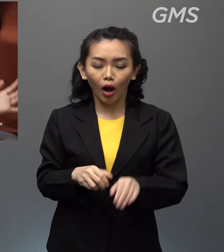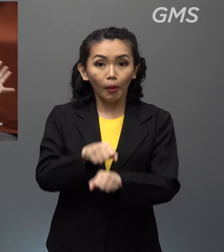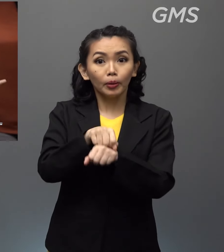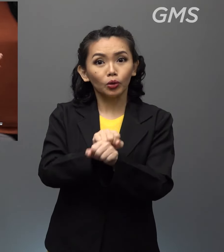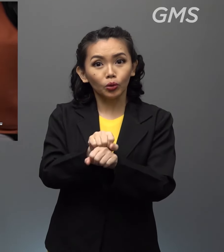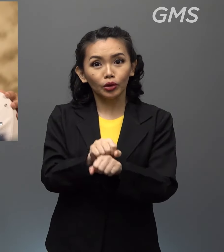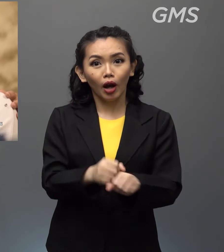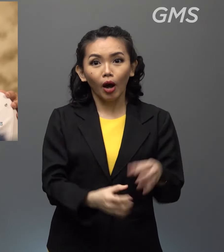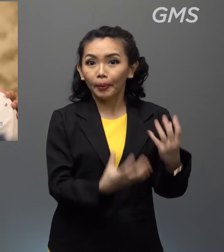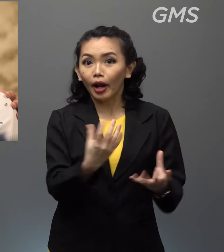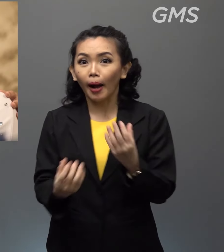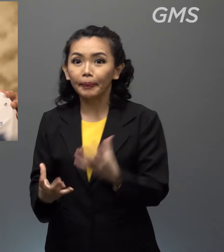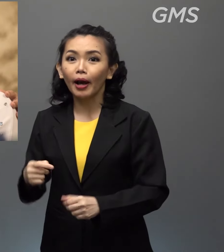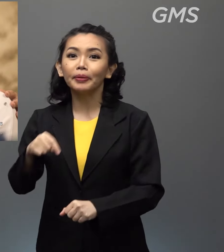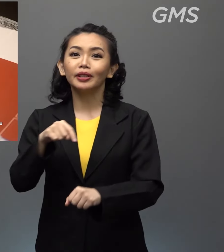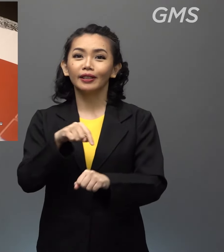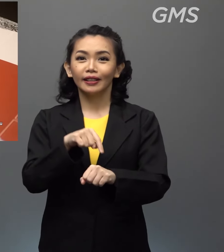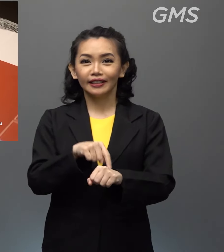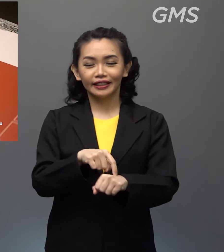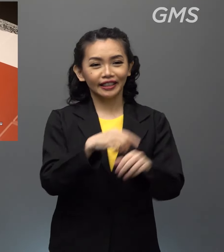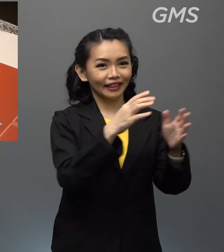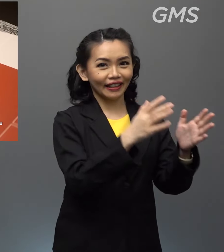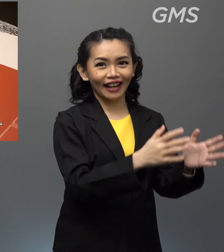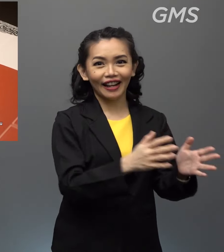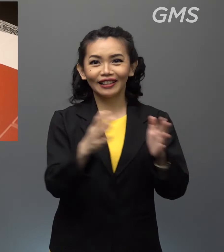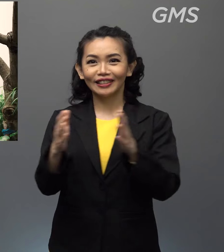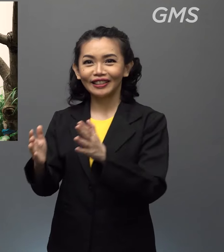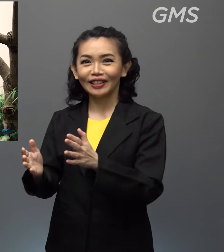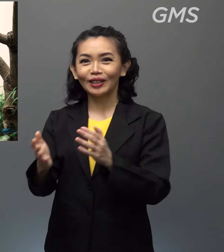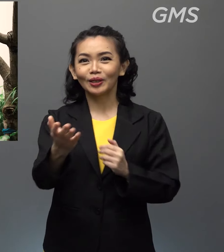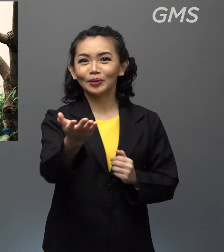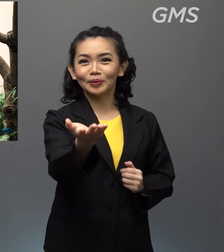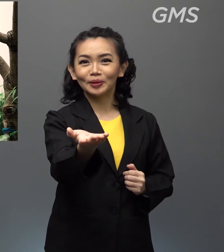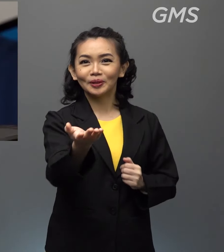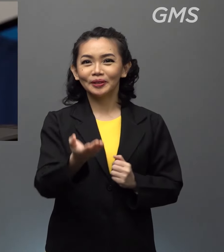kelihatan berkuda dan berapi-api itu berada di kanan kiri.